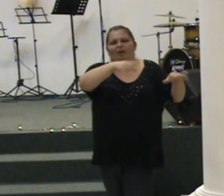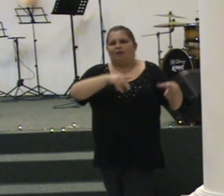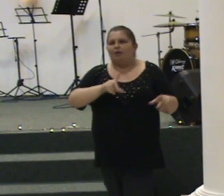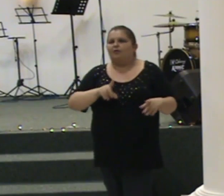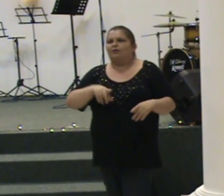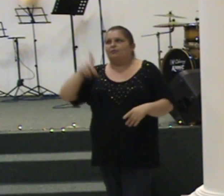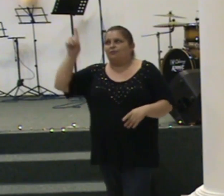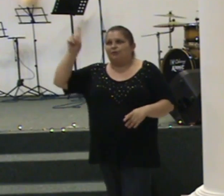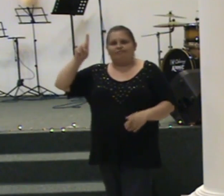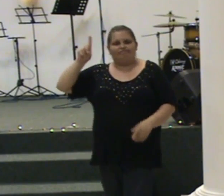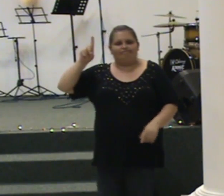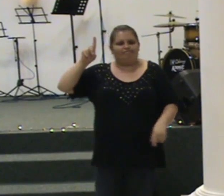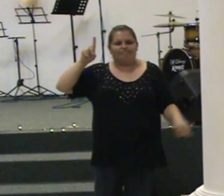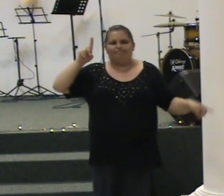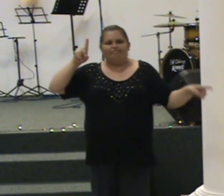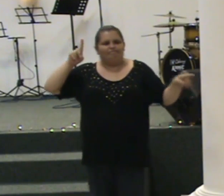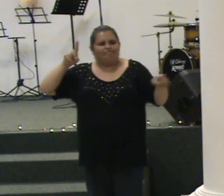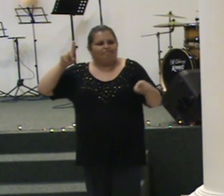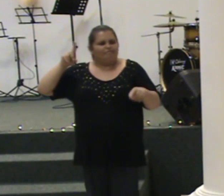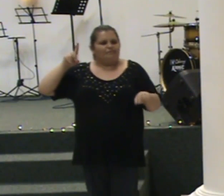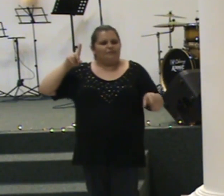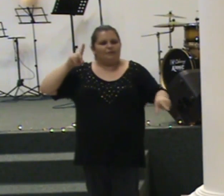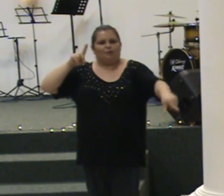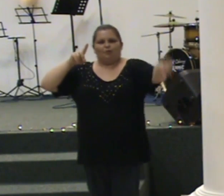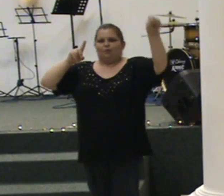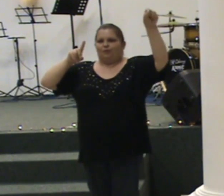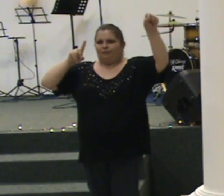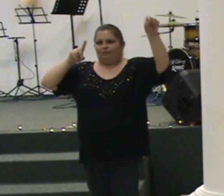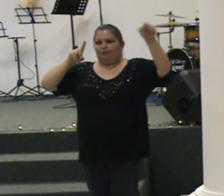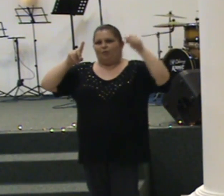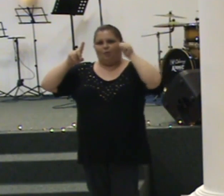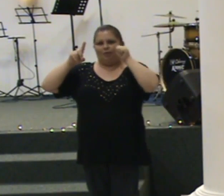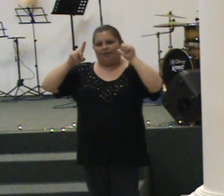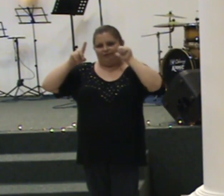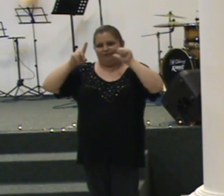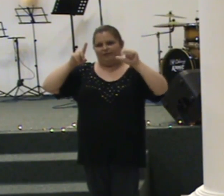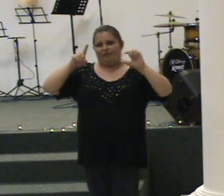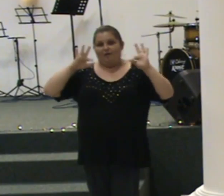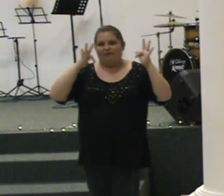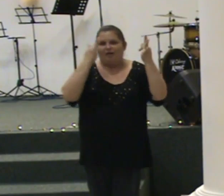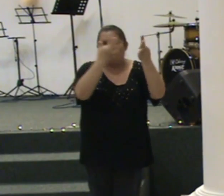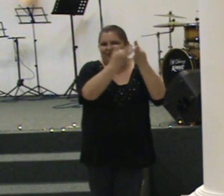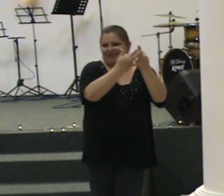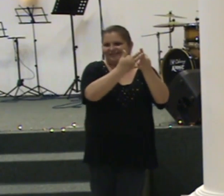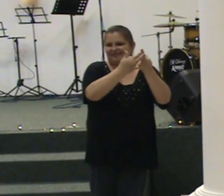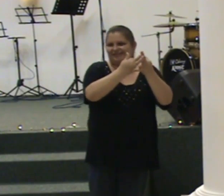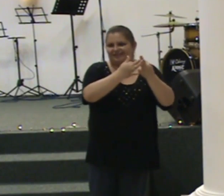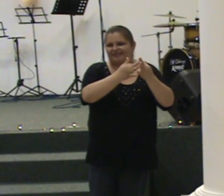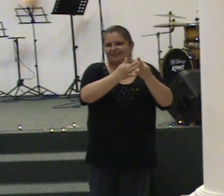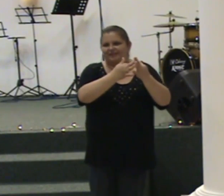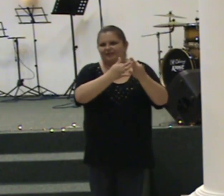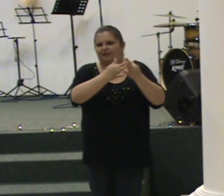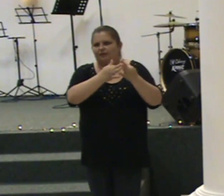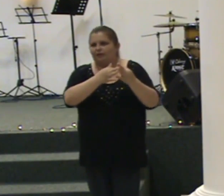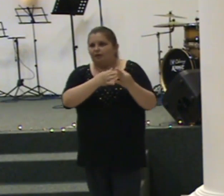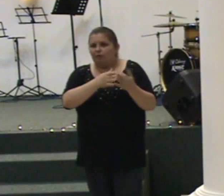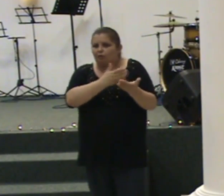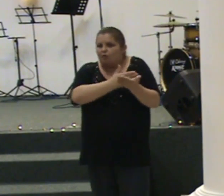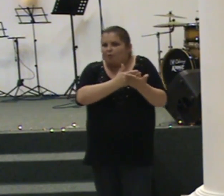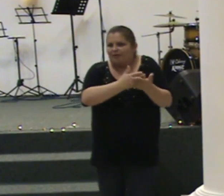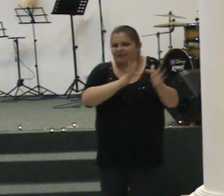esse lar que José e Maria representavam, era um lar que ainda nem estava